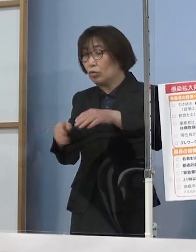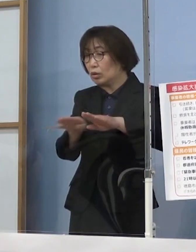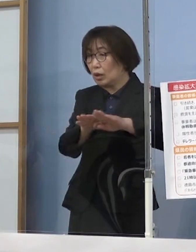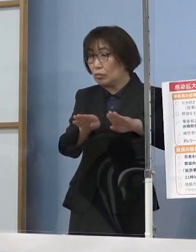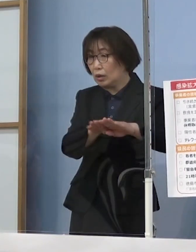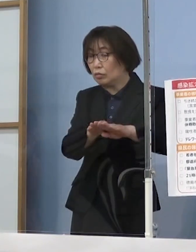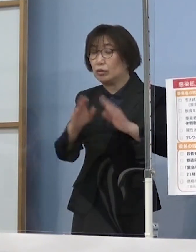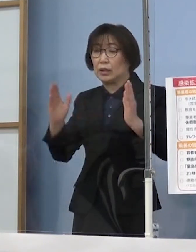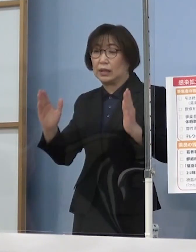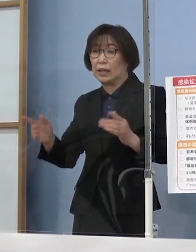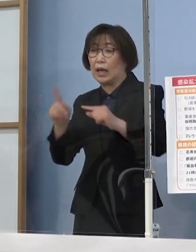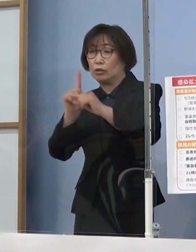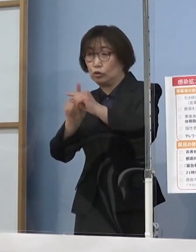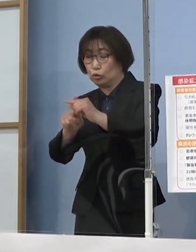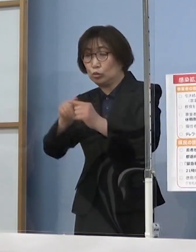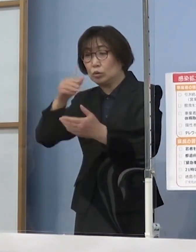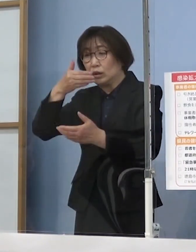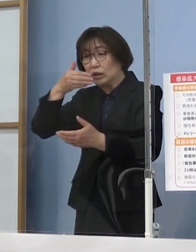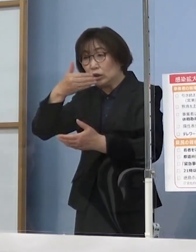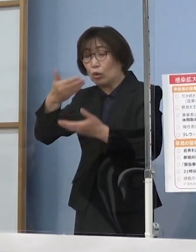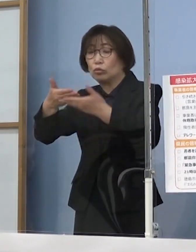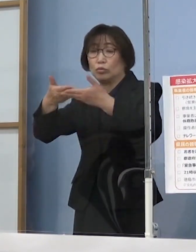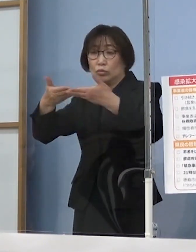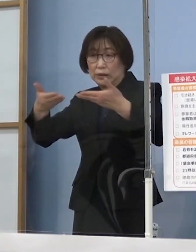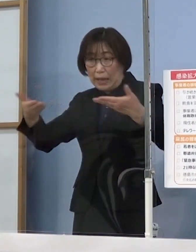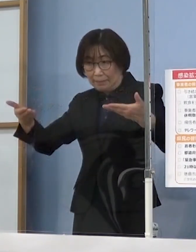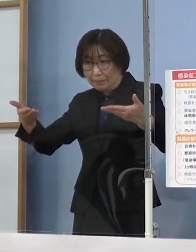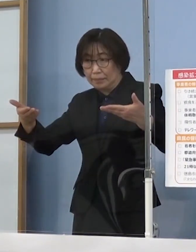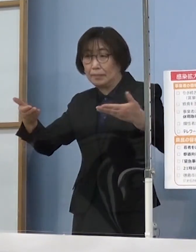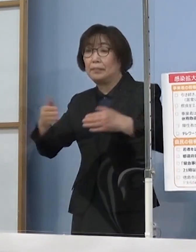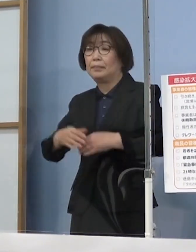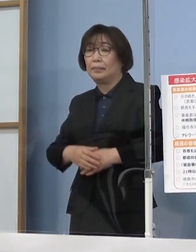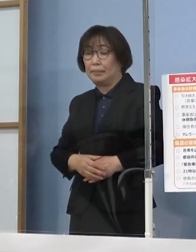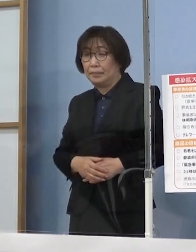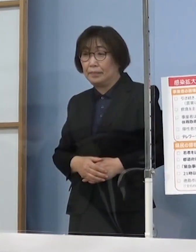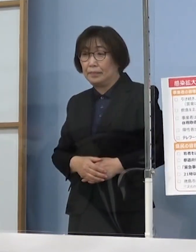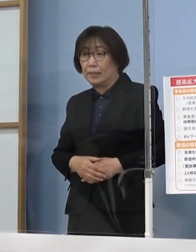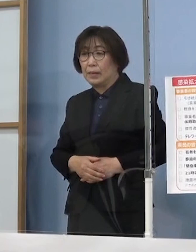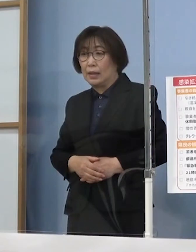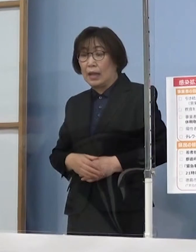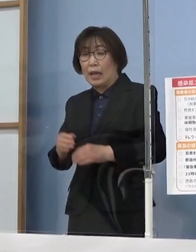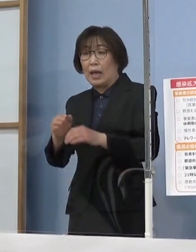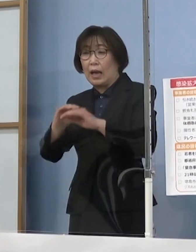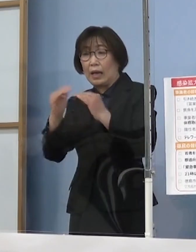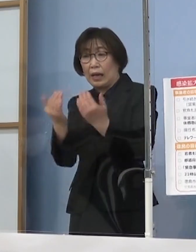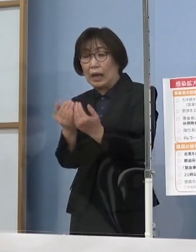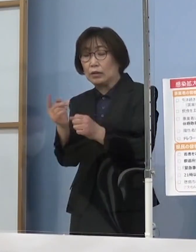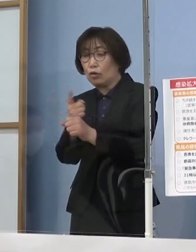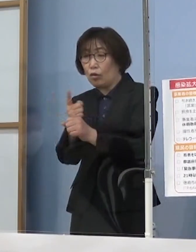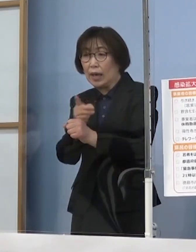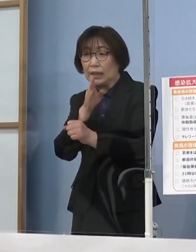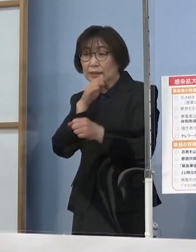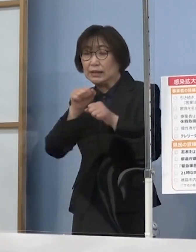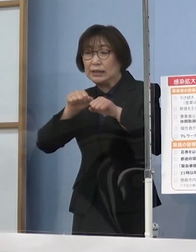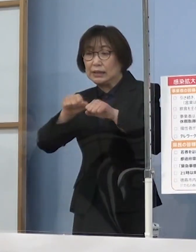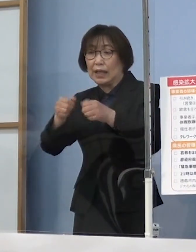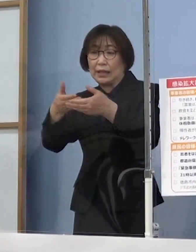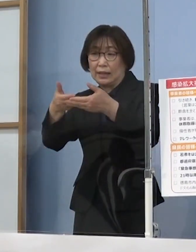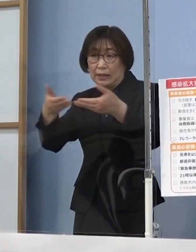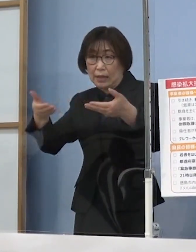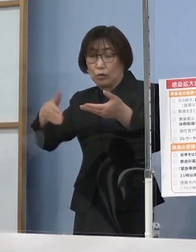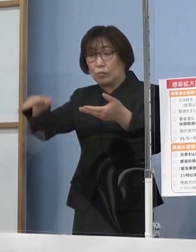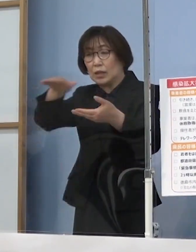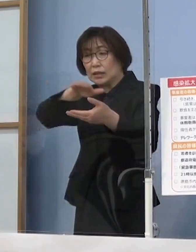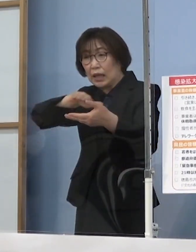に飲食店、そしてガイドライン実践店の皆様方に、従業